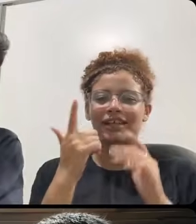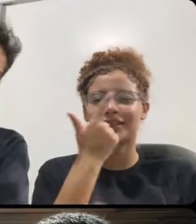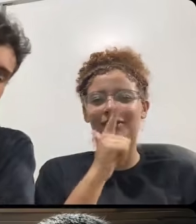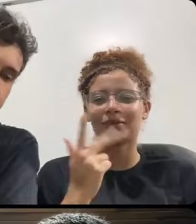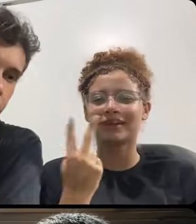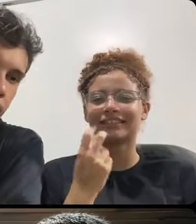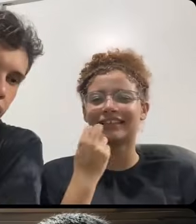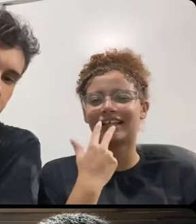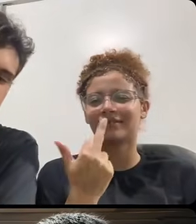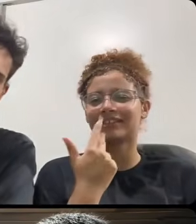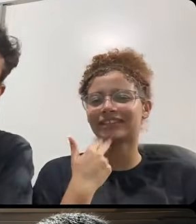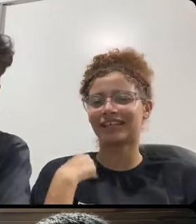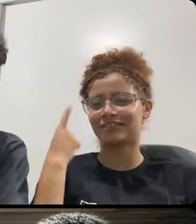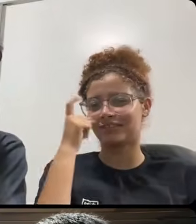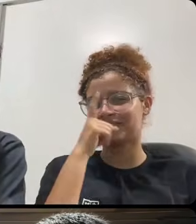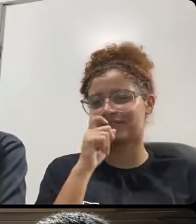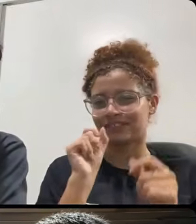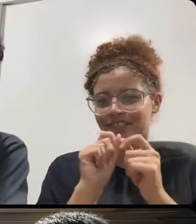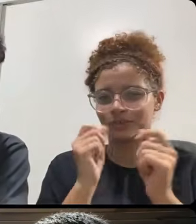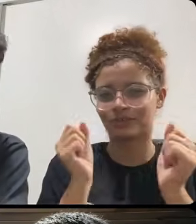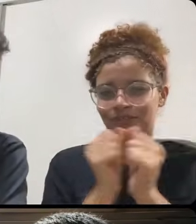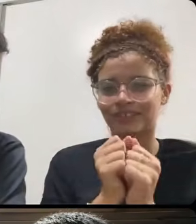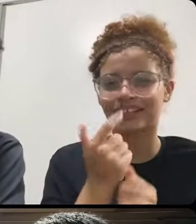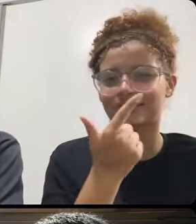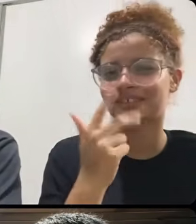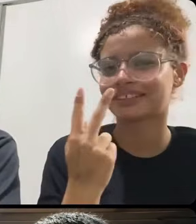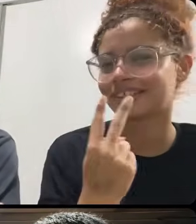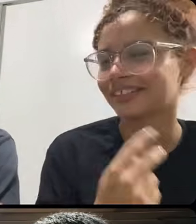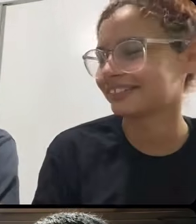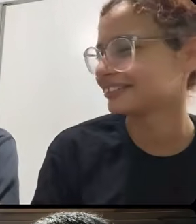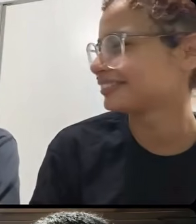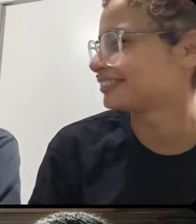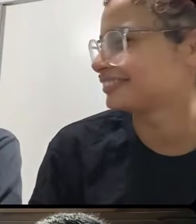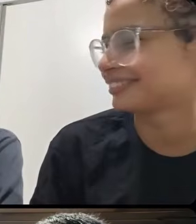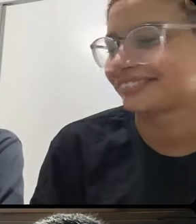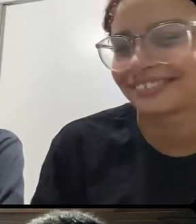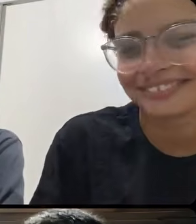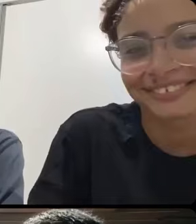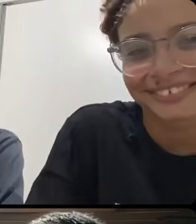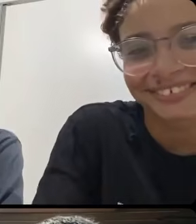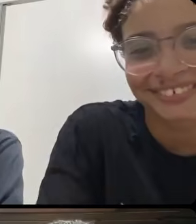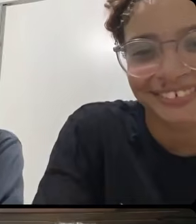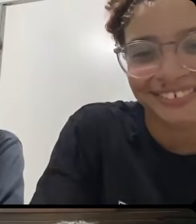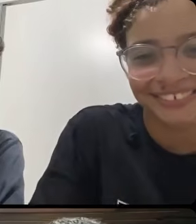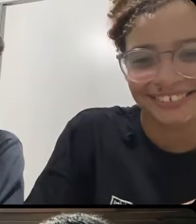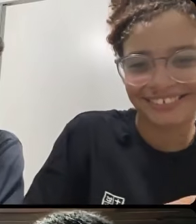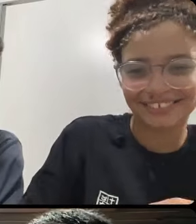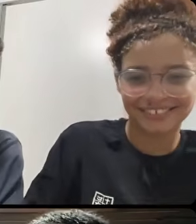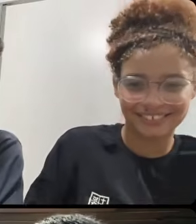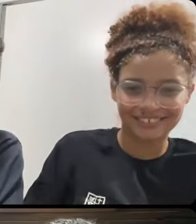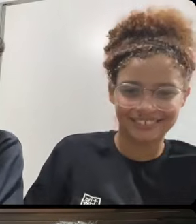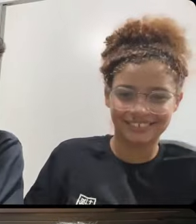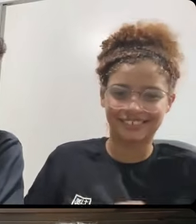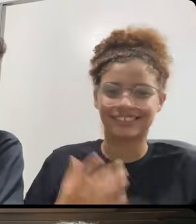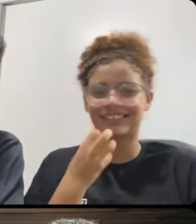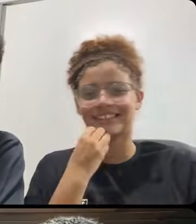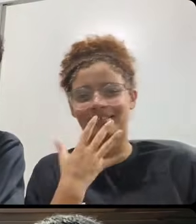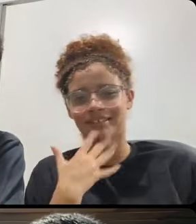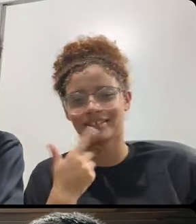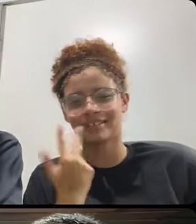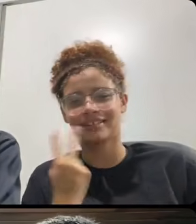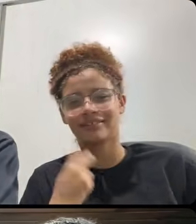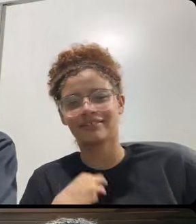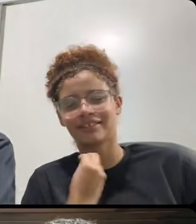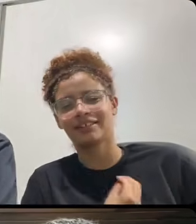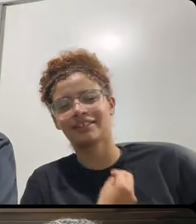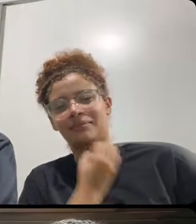porque duas línguas é difícil fazer junto as duas. E que bênção. Não, que bênção. Os dois testemunhos, né?